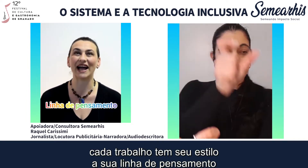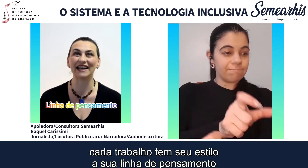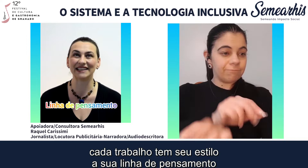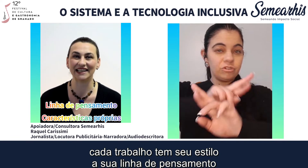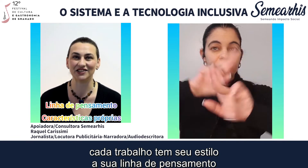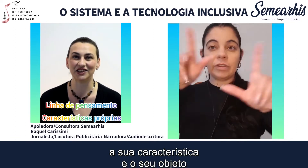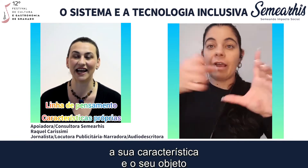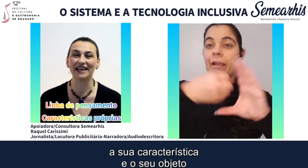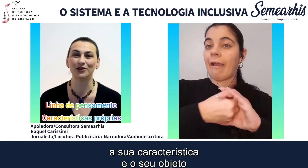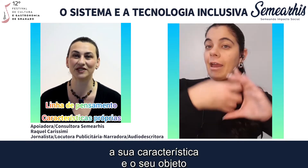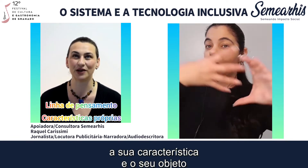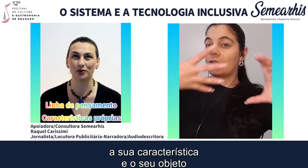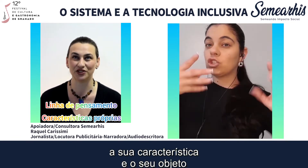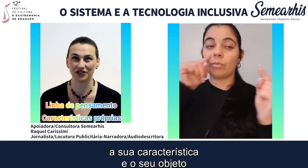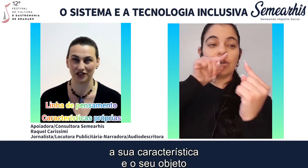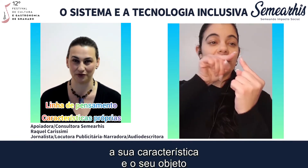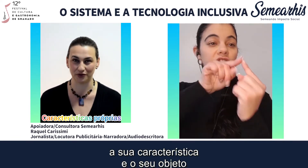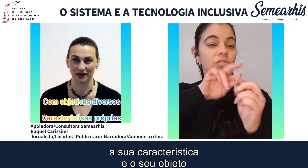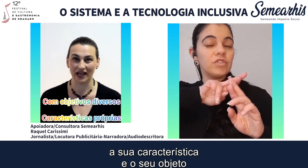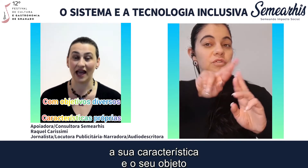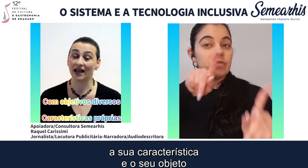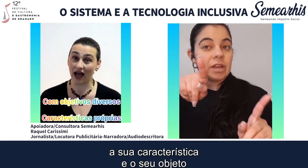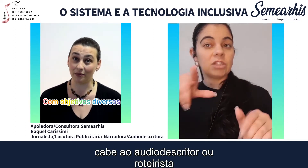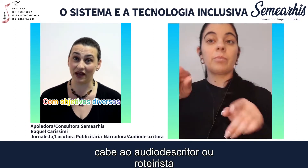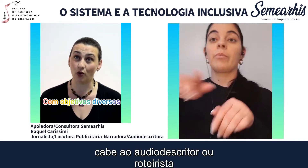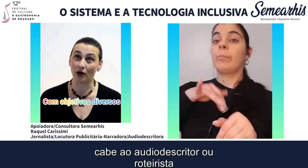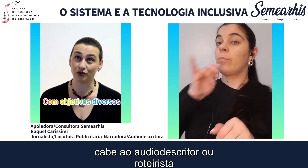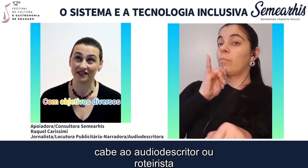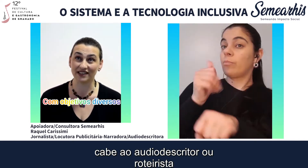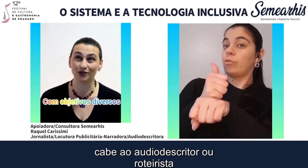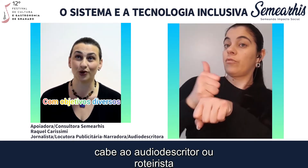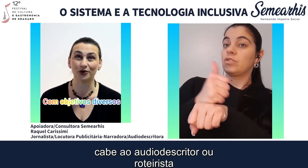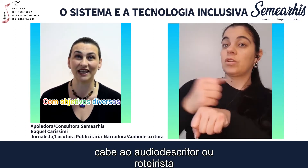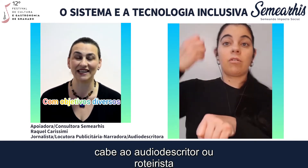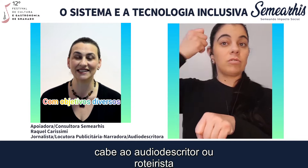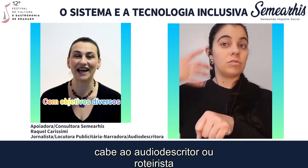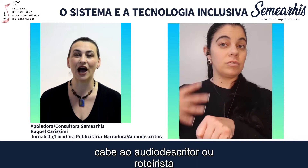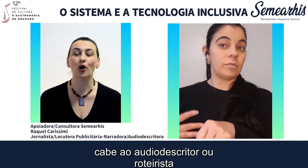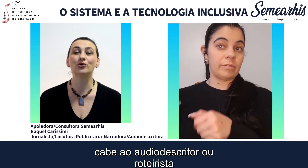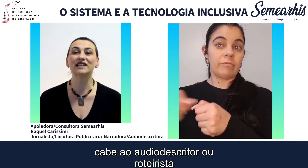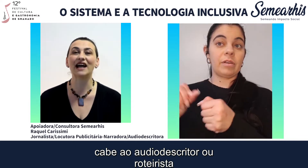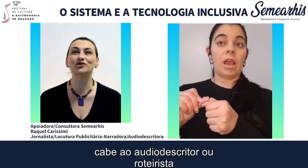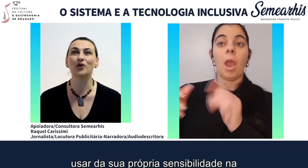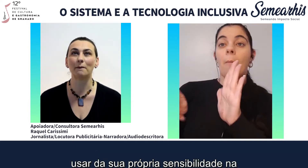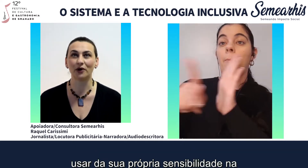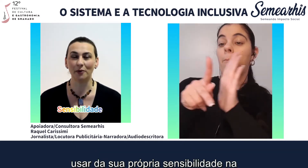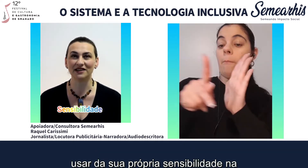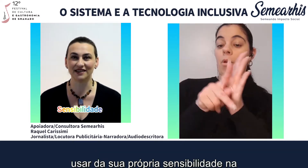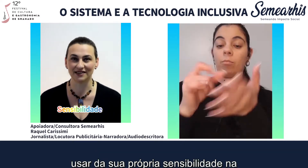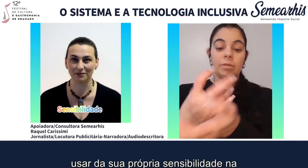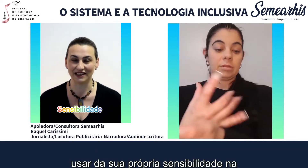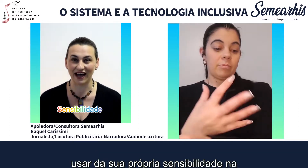sua característica e o seu objetivo. Cabe ao audiodescritor roteirista usar sua